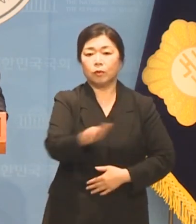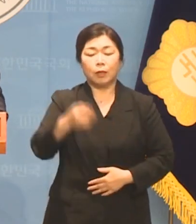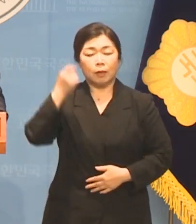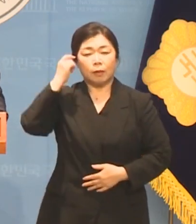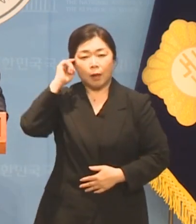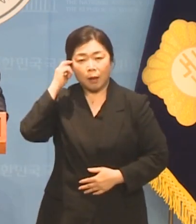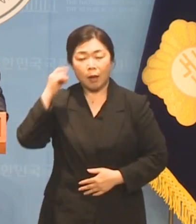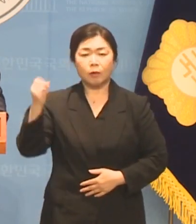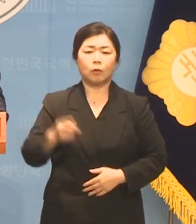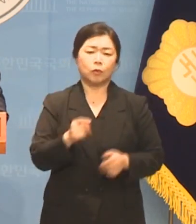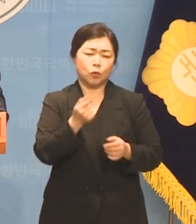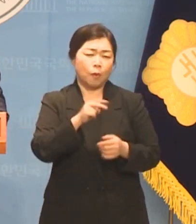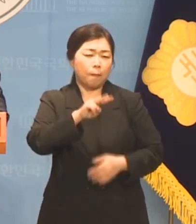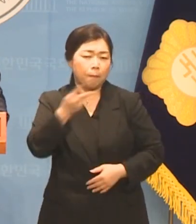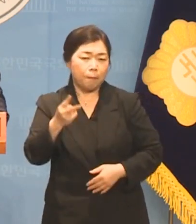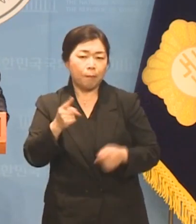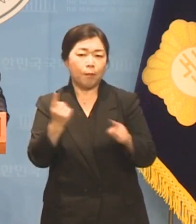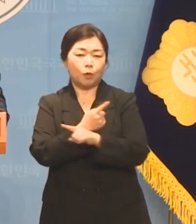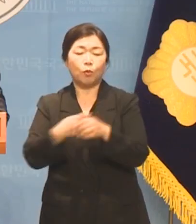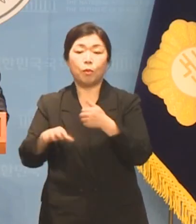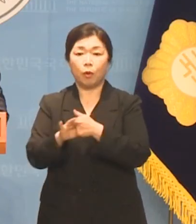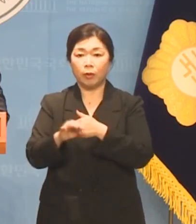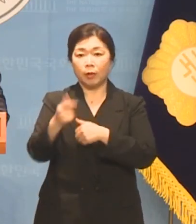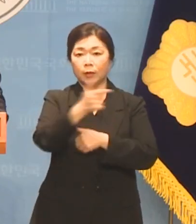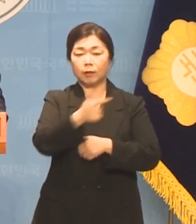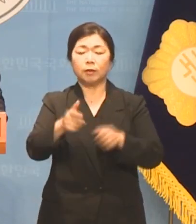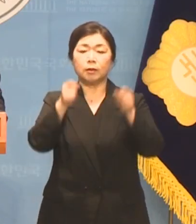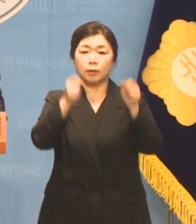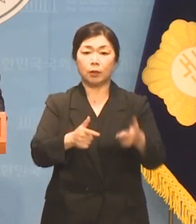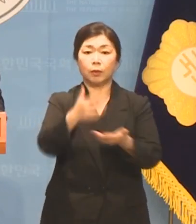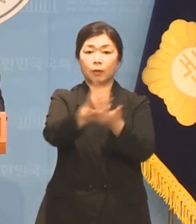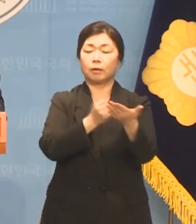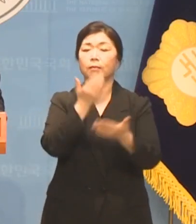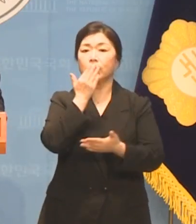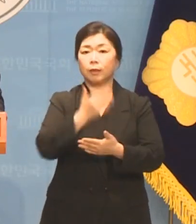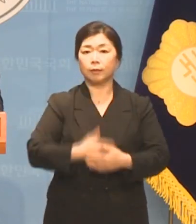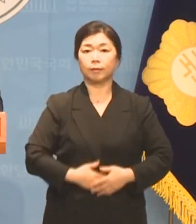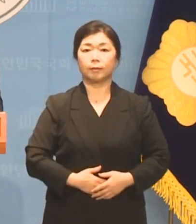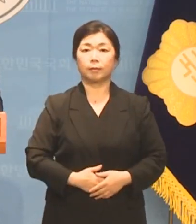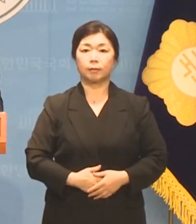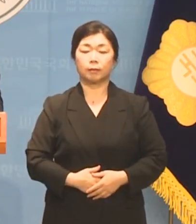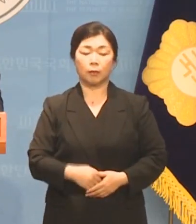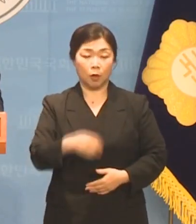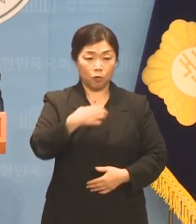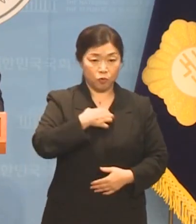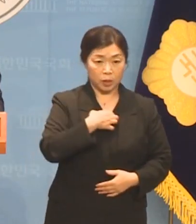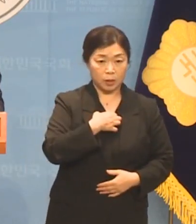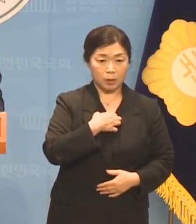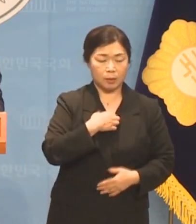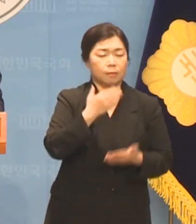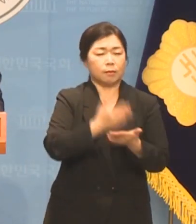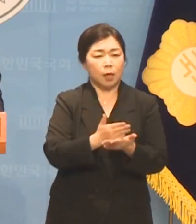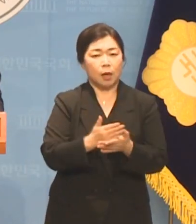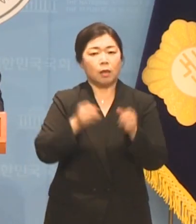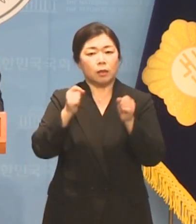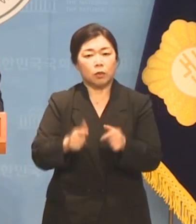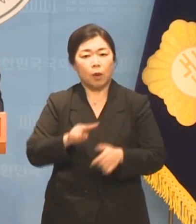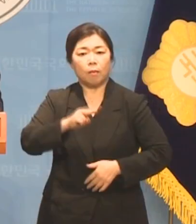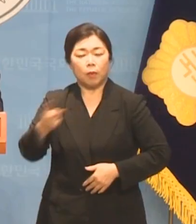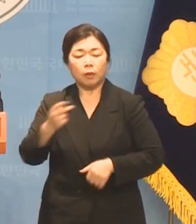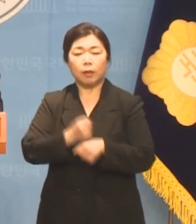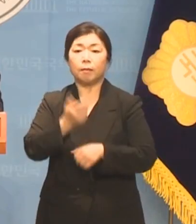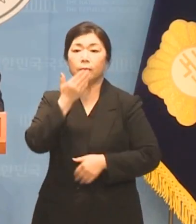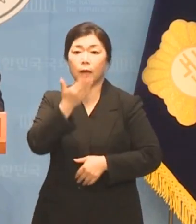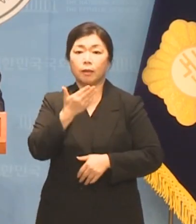전략을 조금만 바꾸면 큰 기회를 얻을 수 있습니다. 위기를 기회로 만드는 한반도 정책에 대해서